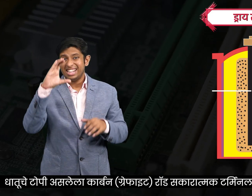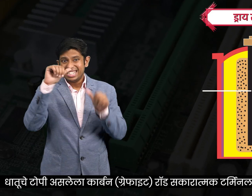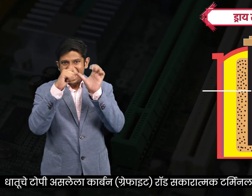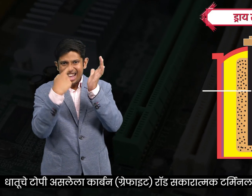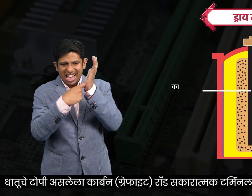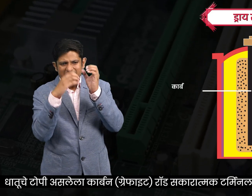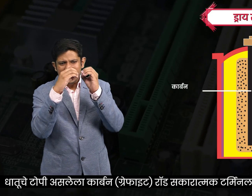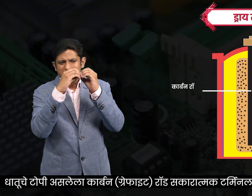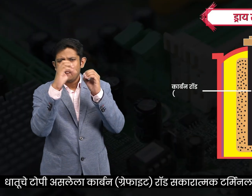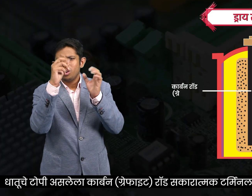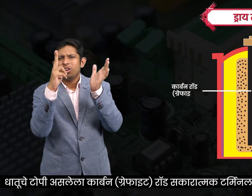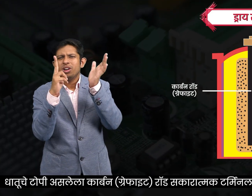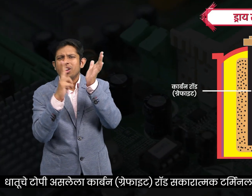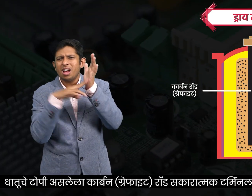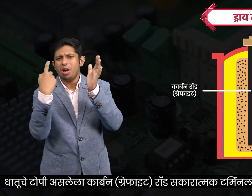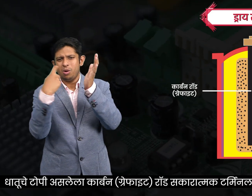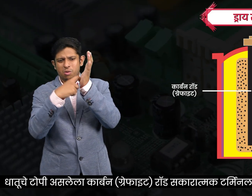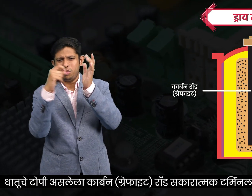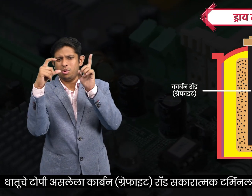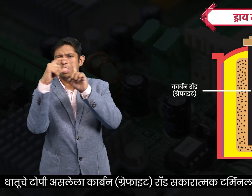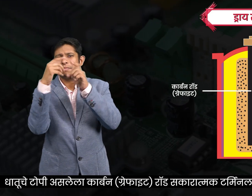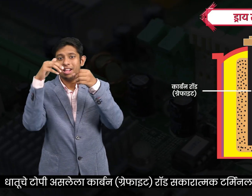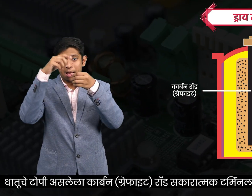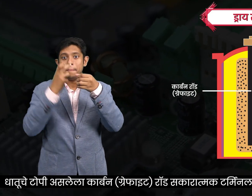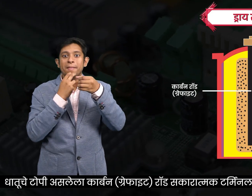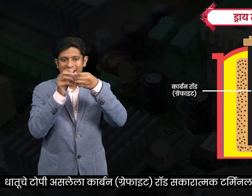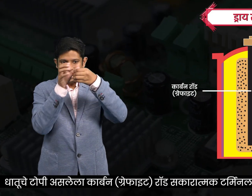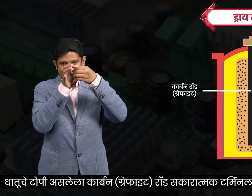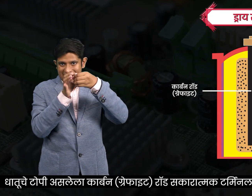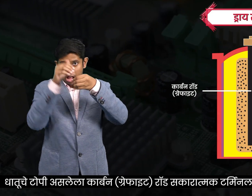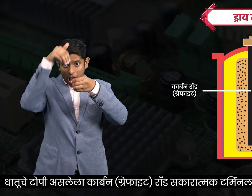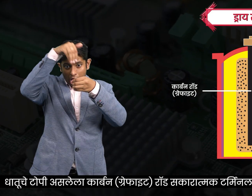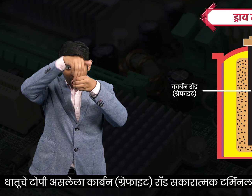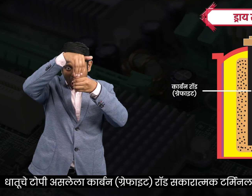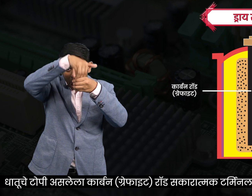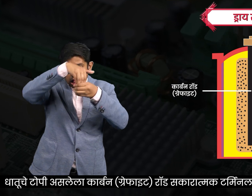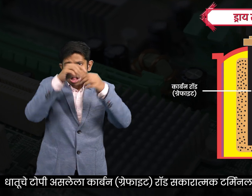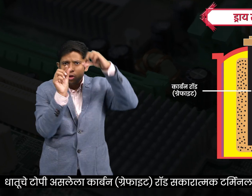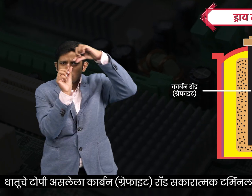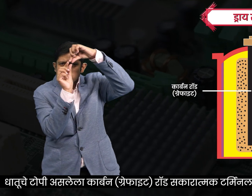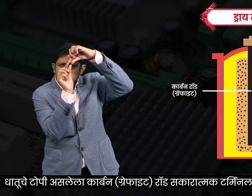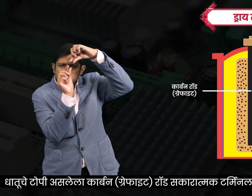धातूची टोपी असलेला कार्बन ग्राफाइट रॉड सकारात्मक टर्मिनल म्हणून काम करतो.